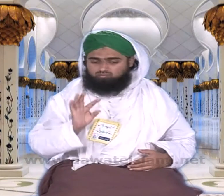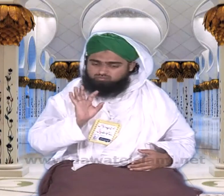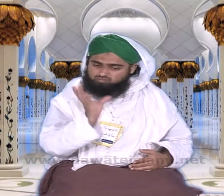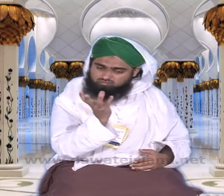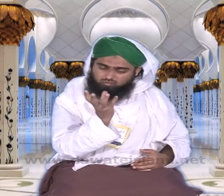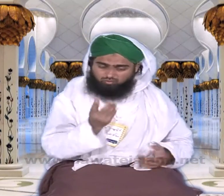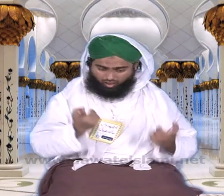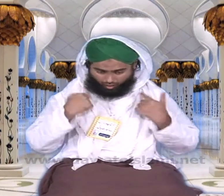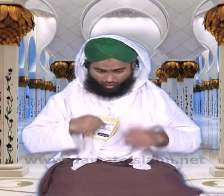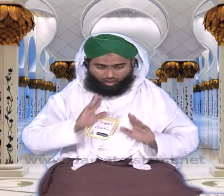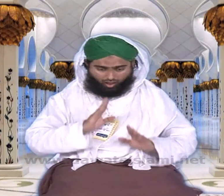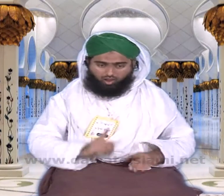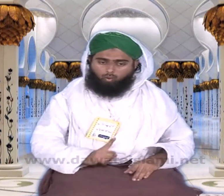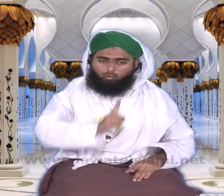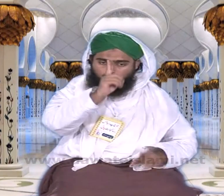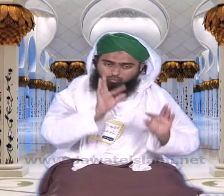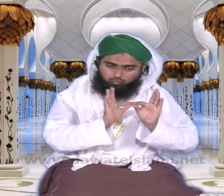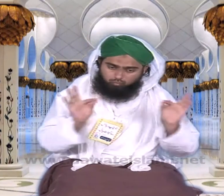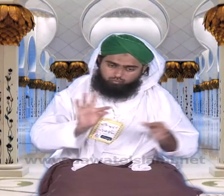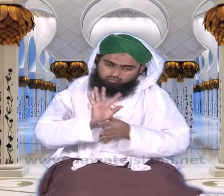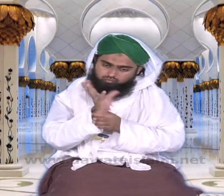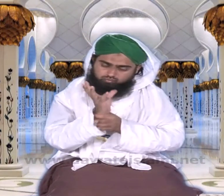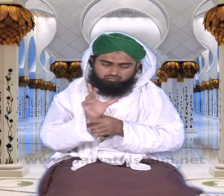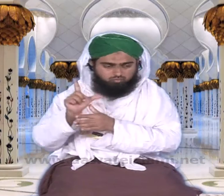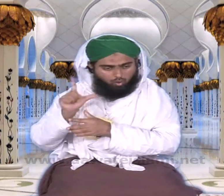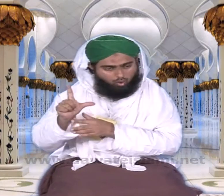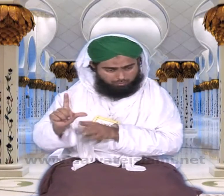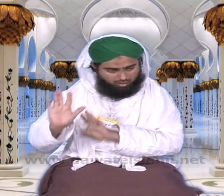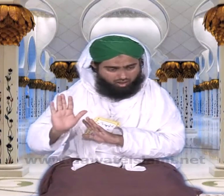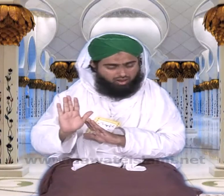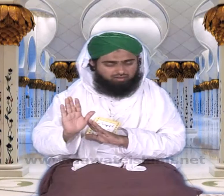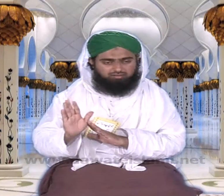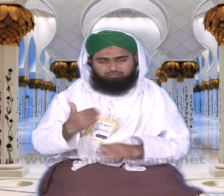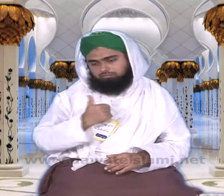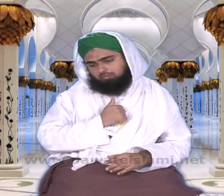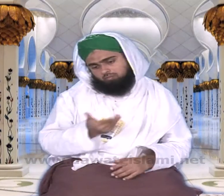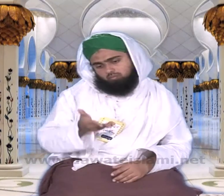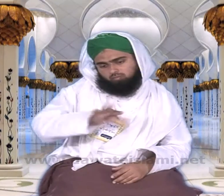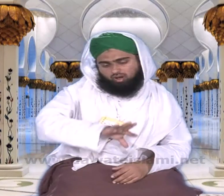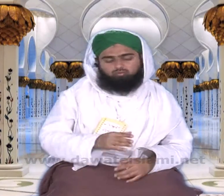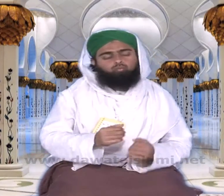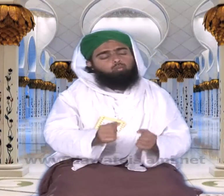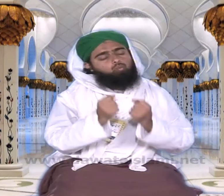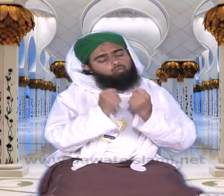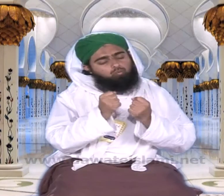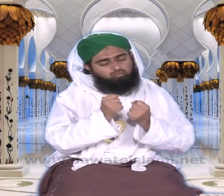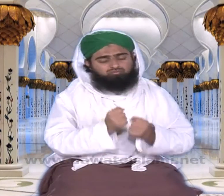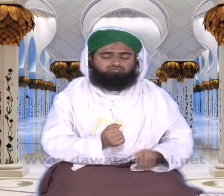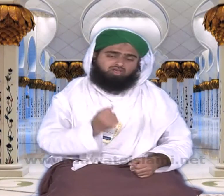ہم نے اپنے زندگی دنیا کی محبت میں گزاری تو پھر بڑا مشکل ہو جائے گا اللہ